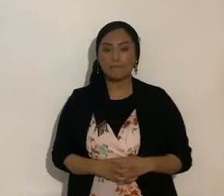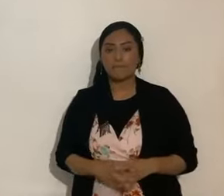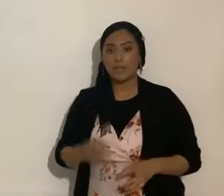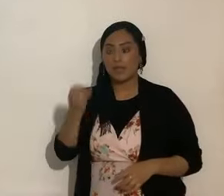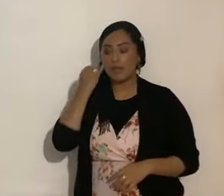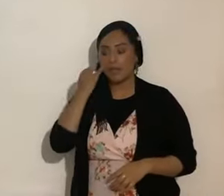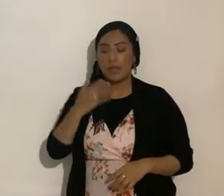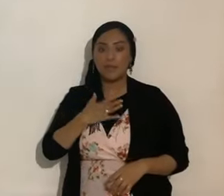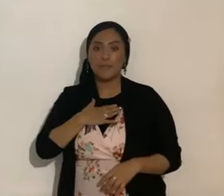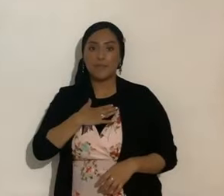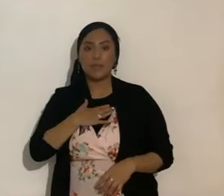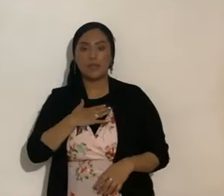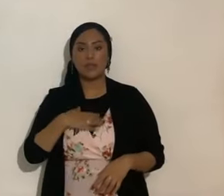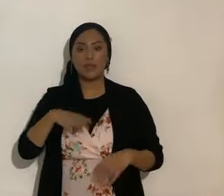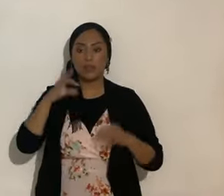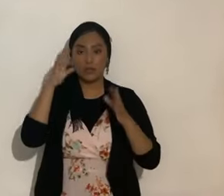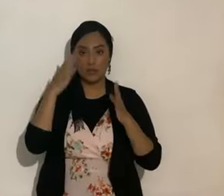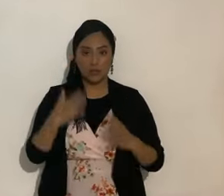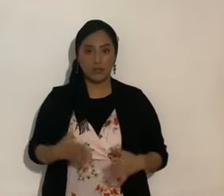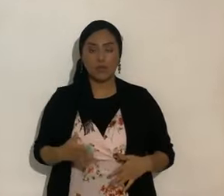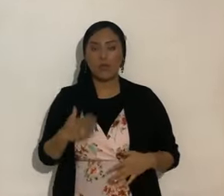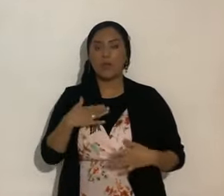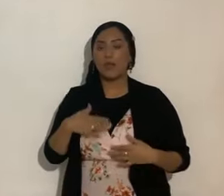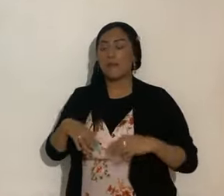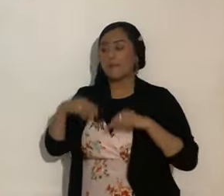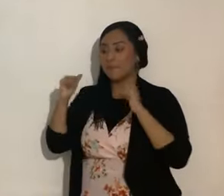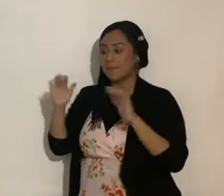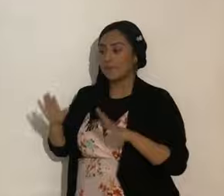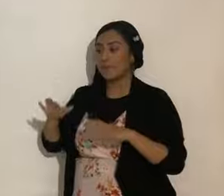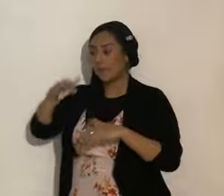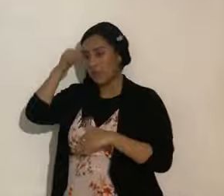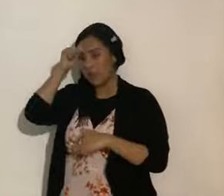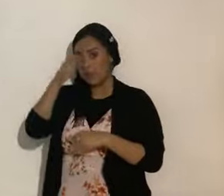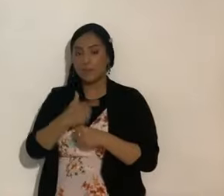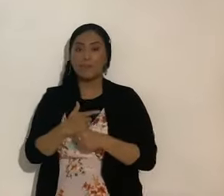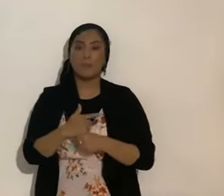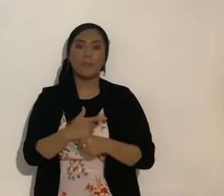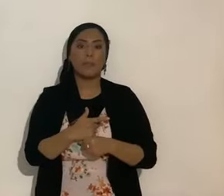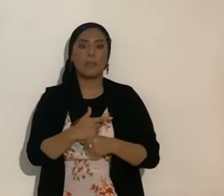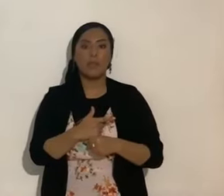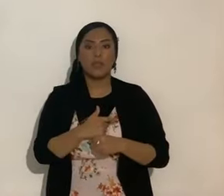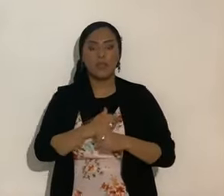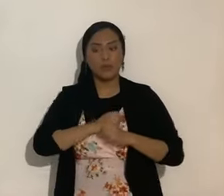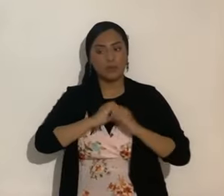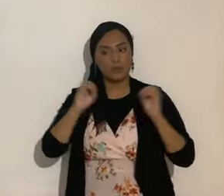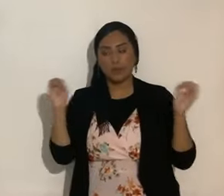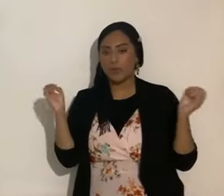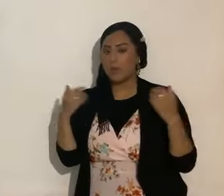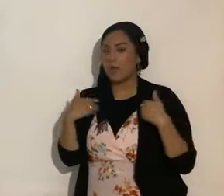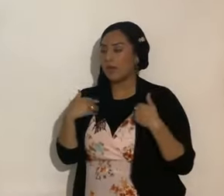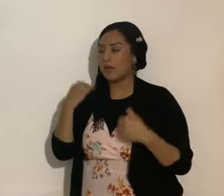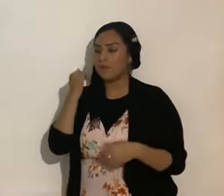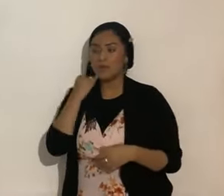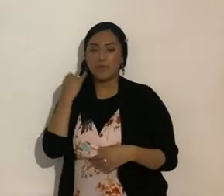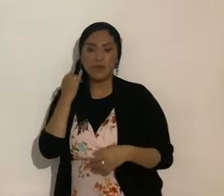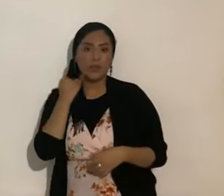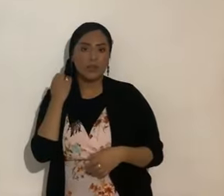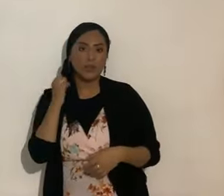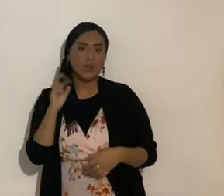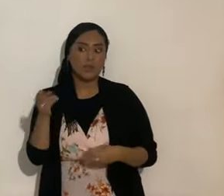yo como Roe, voy a hablar claro, yo bendigo a un hermano y nadie tiene por qué tener envidia ni